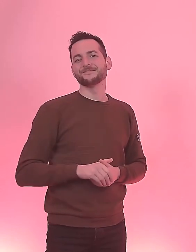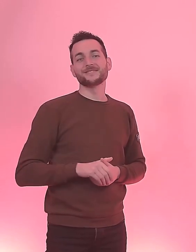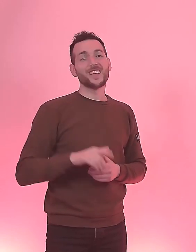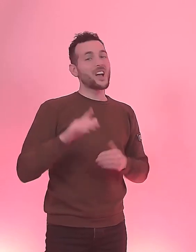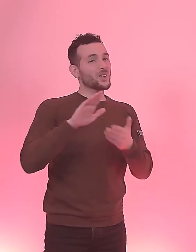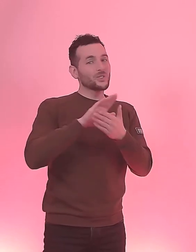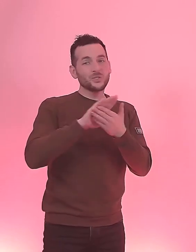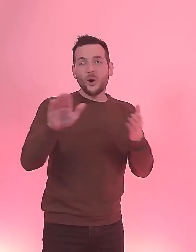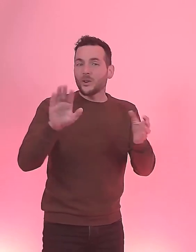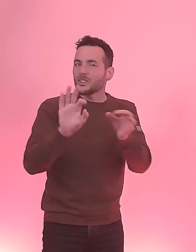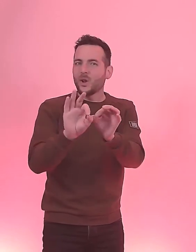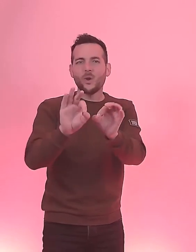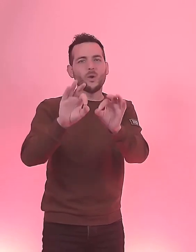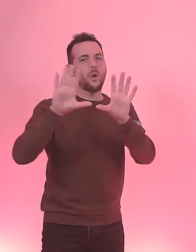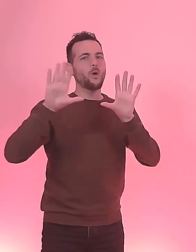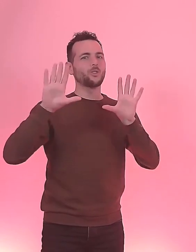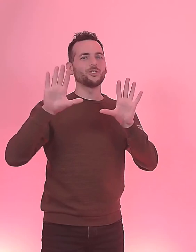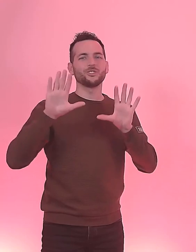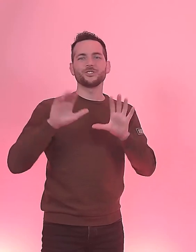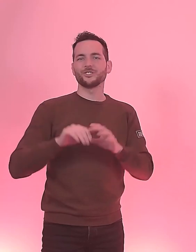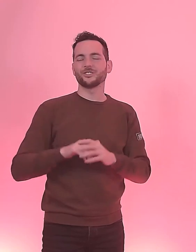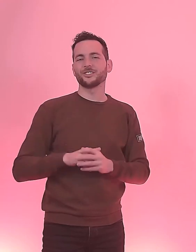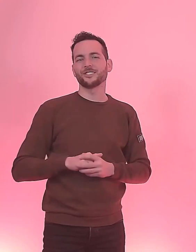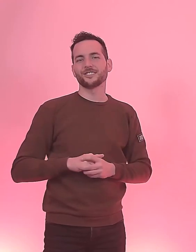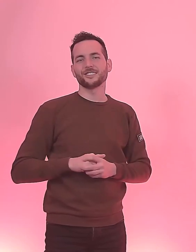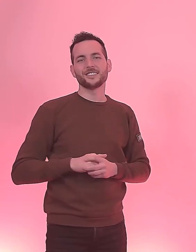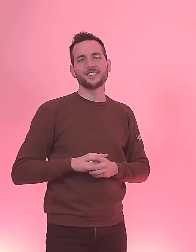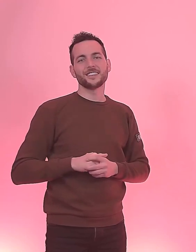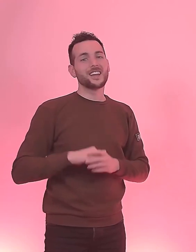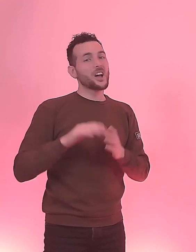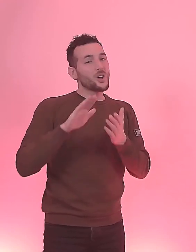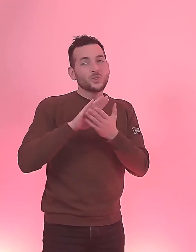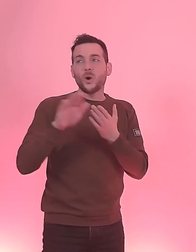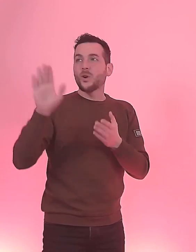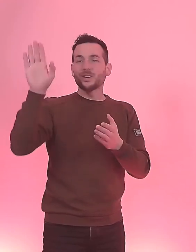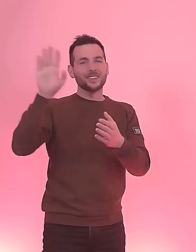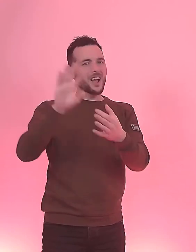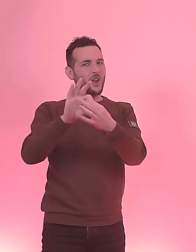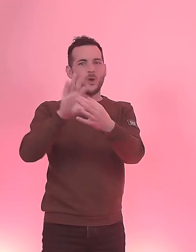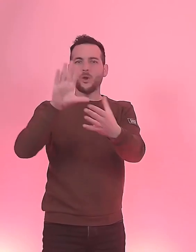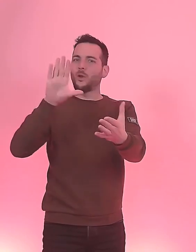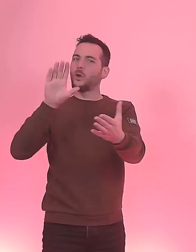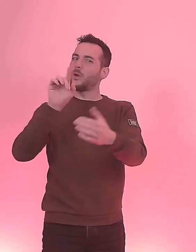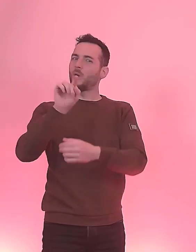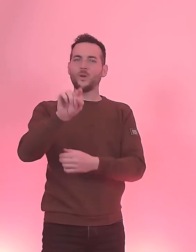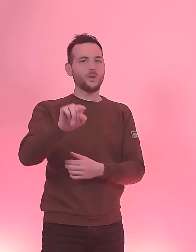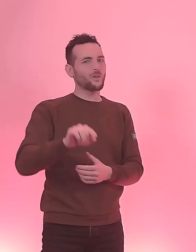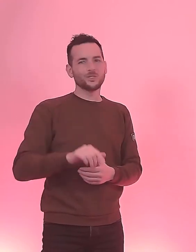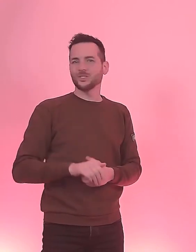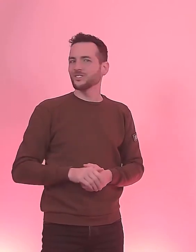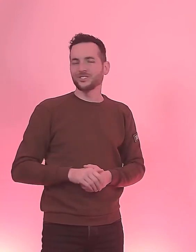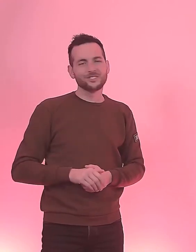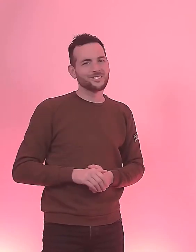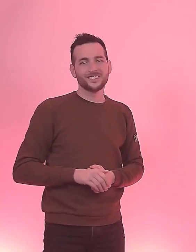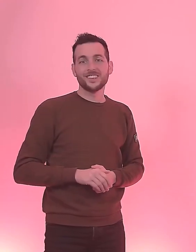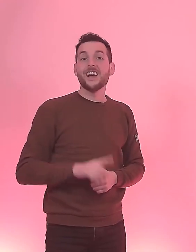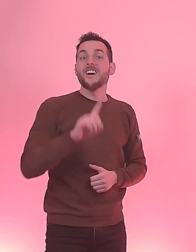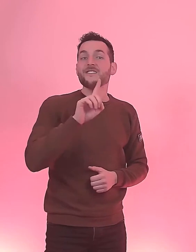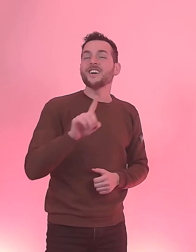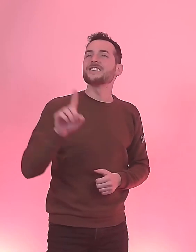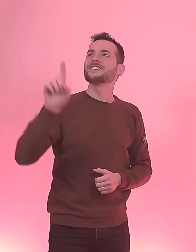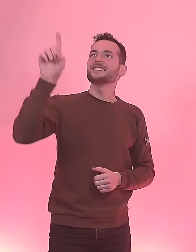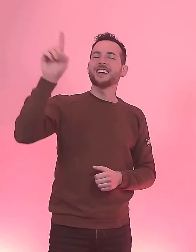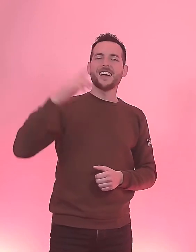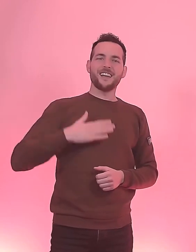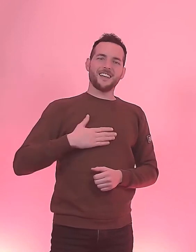laat je nooit meer los laat je nooit meer want zij had